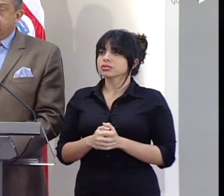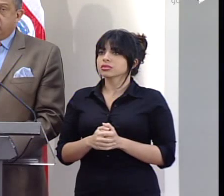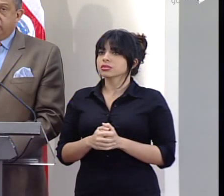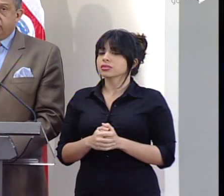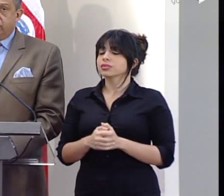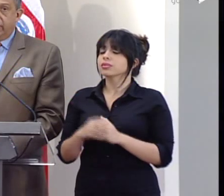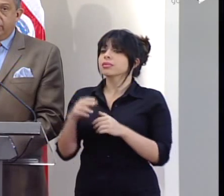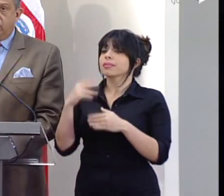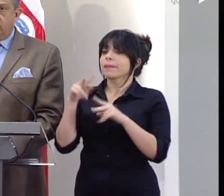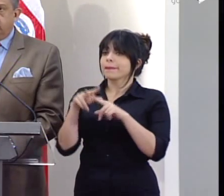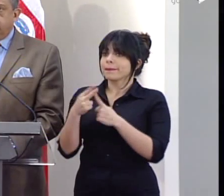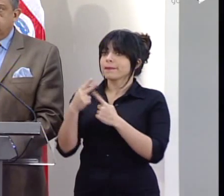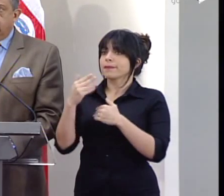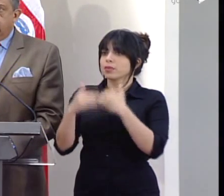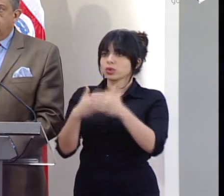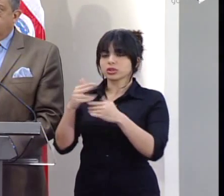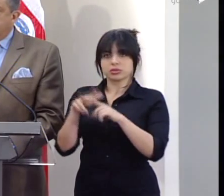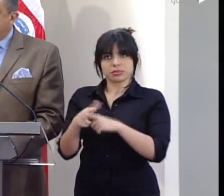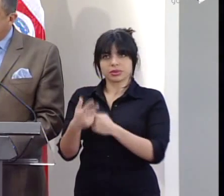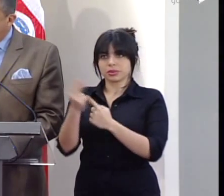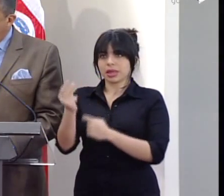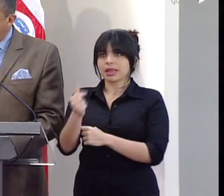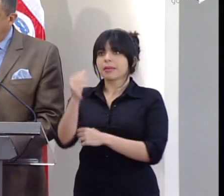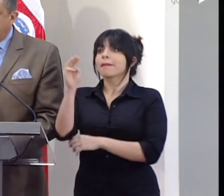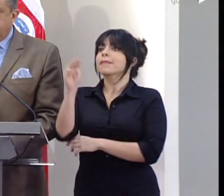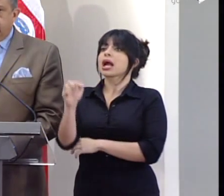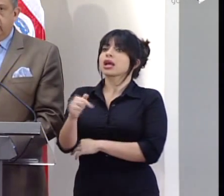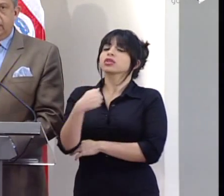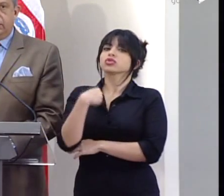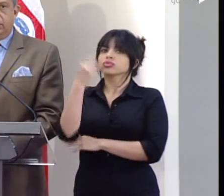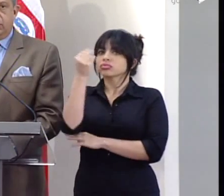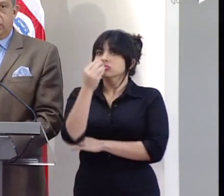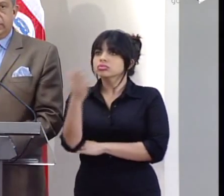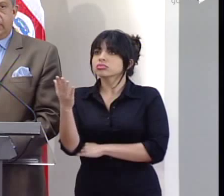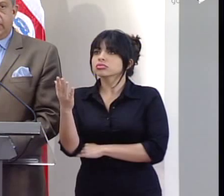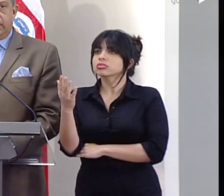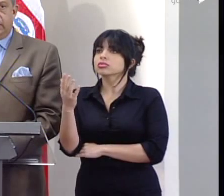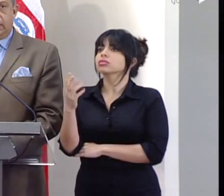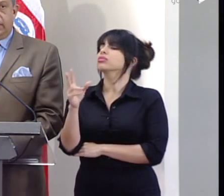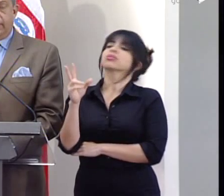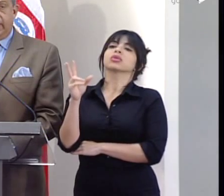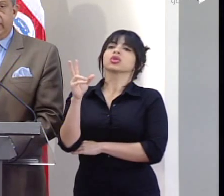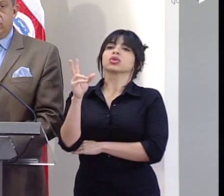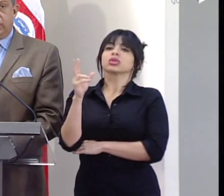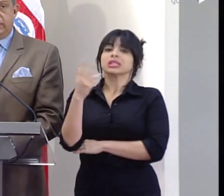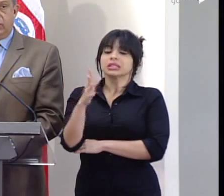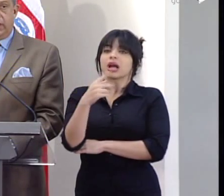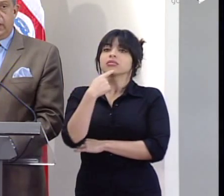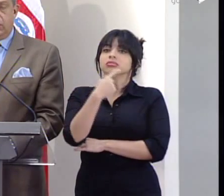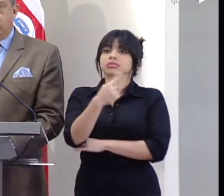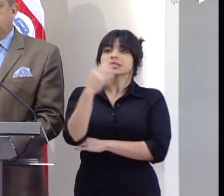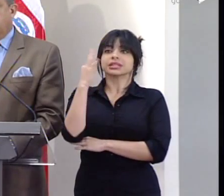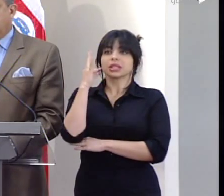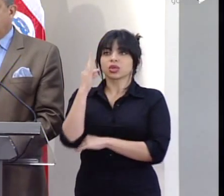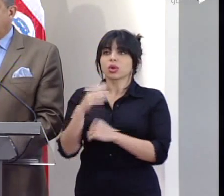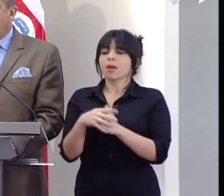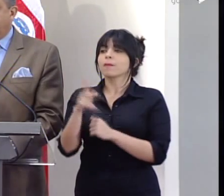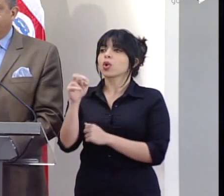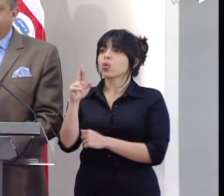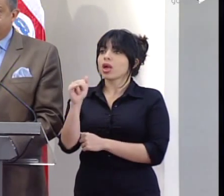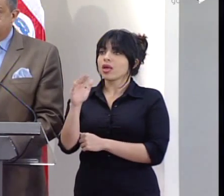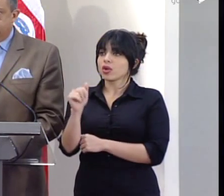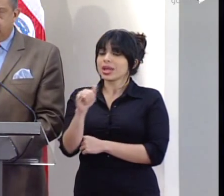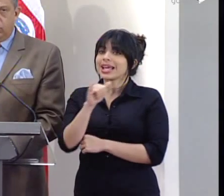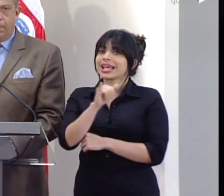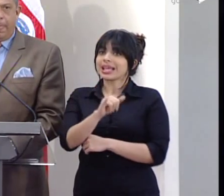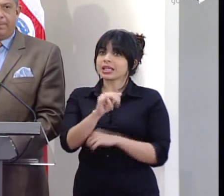Inmediatamente ese proceso se inició. El martes aquí yo dije que le había dicho a la señora Procuradora